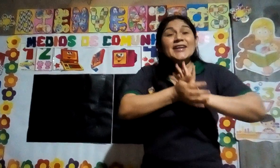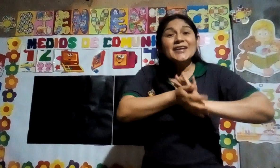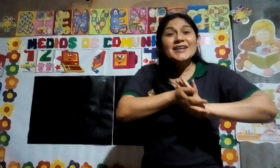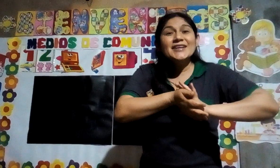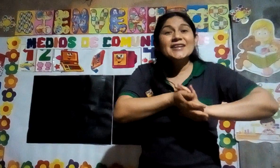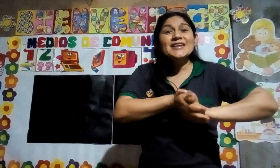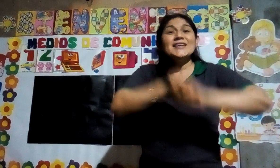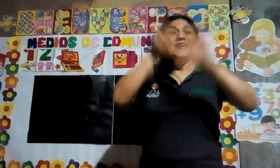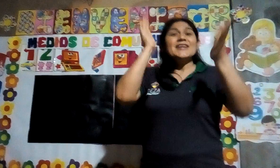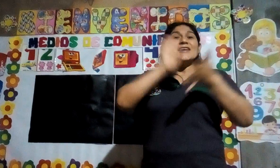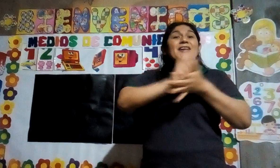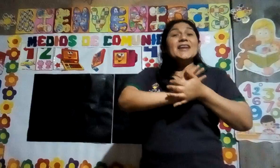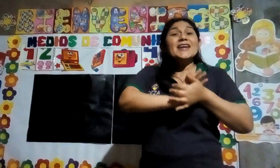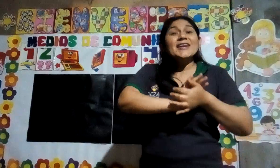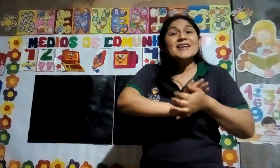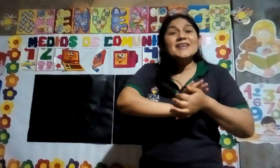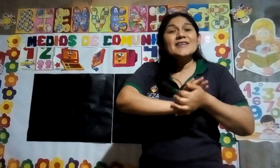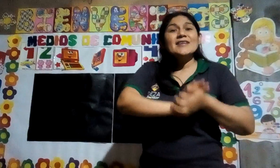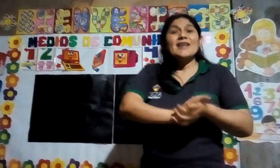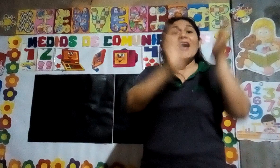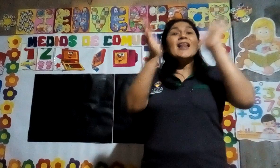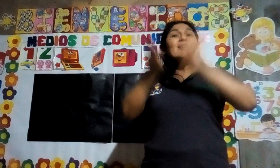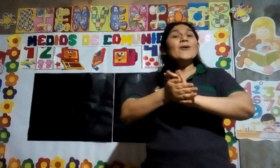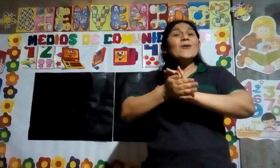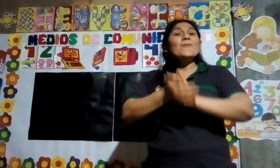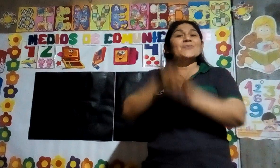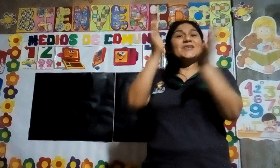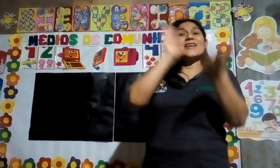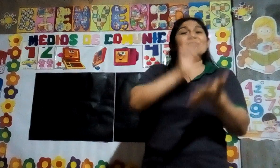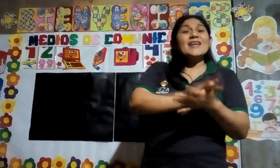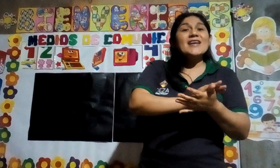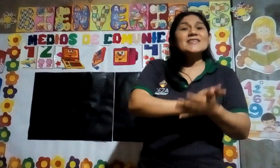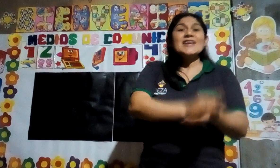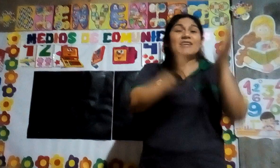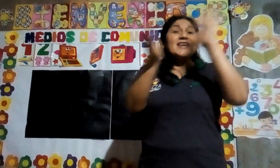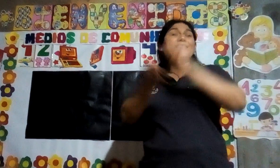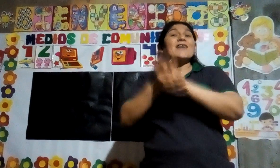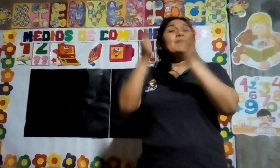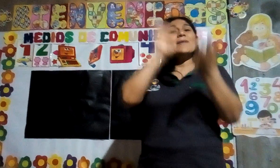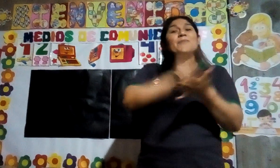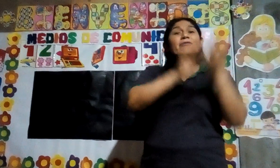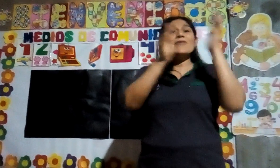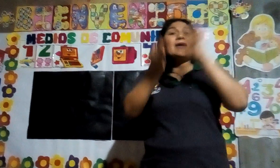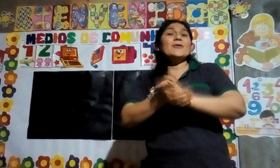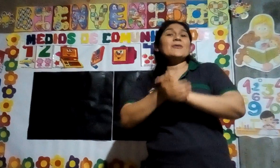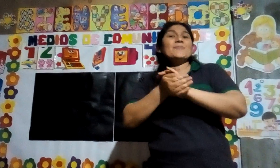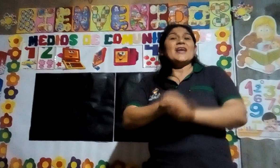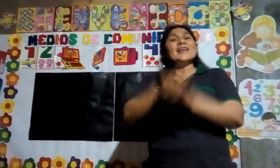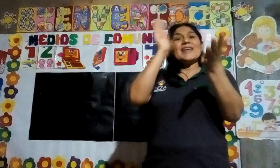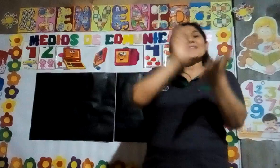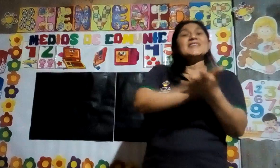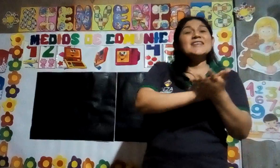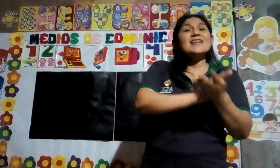Rin, rin, aló, ¿quién es? ¿Quién habla, por favor? ¿Quién está en